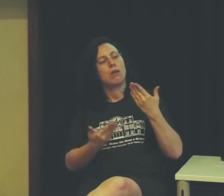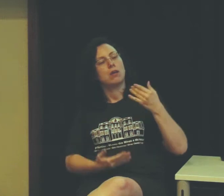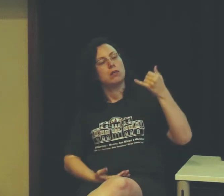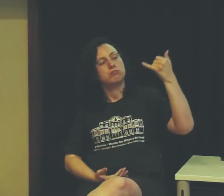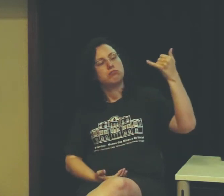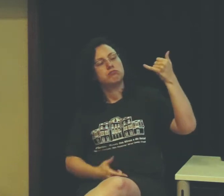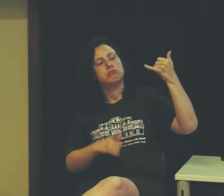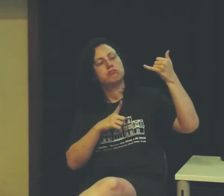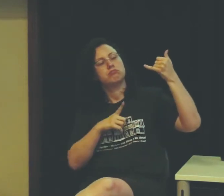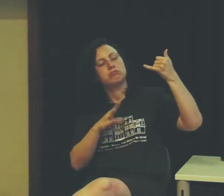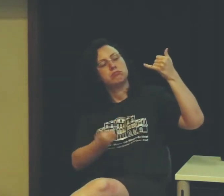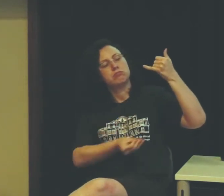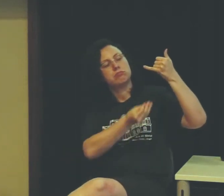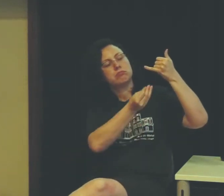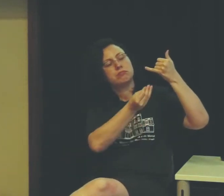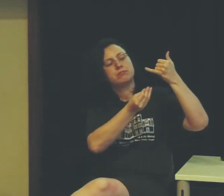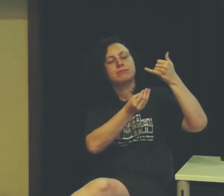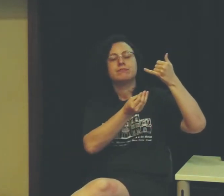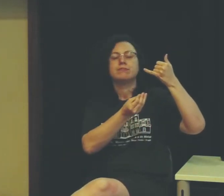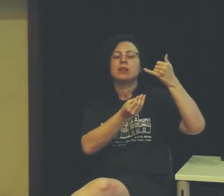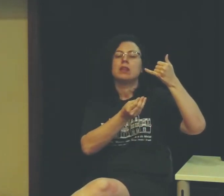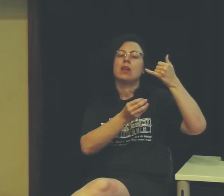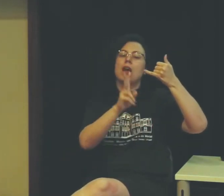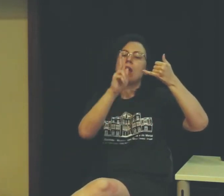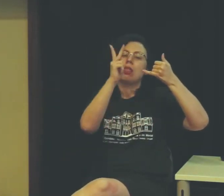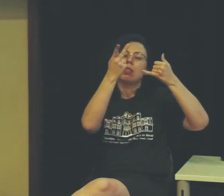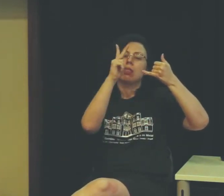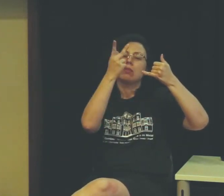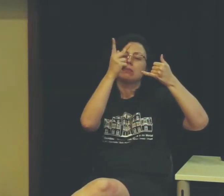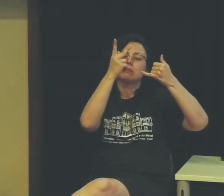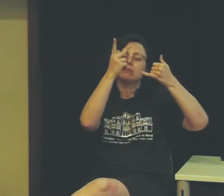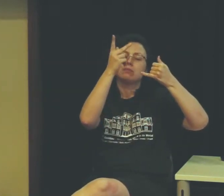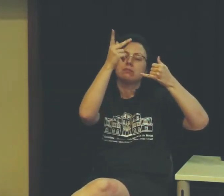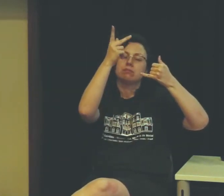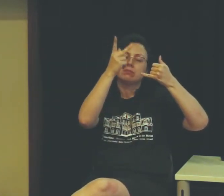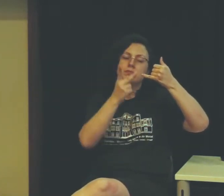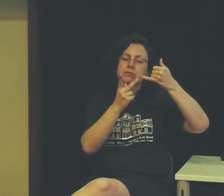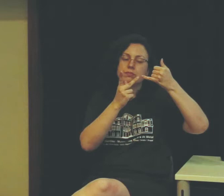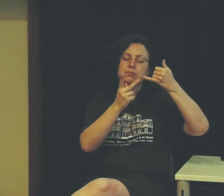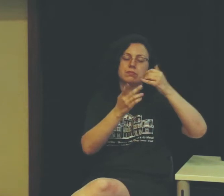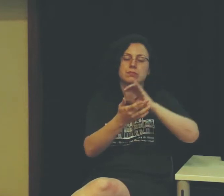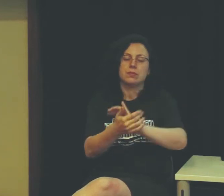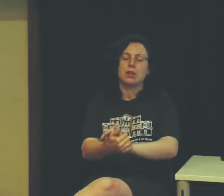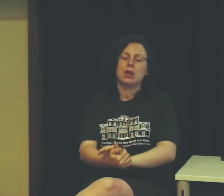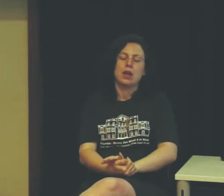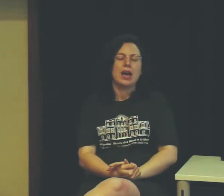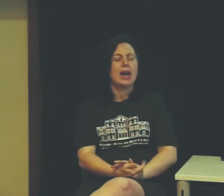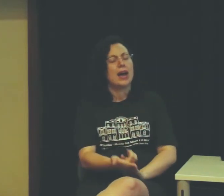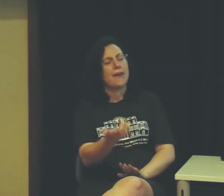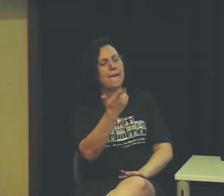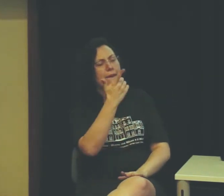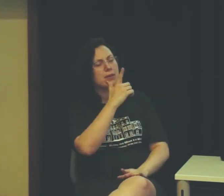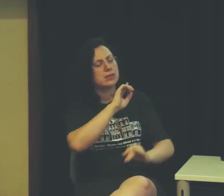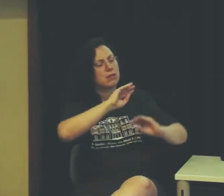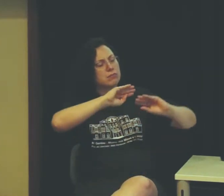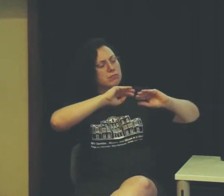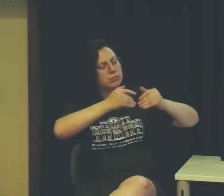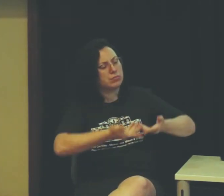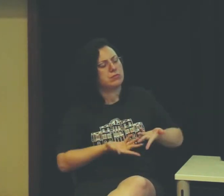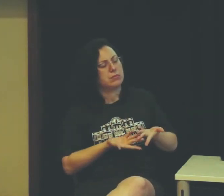ter uma outra interação do hidrogênio, aquele que estava lá em cima, com o grupo sulfóxido. E aí eu consigo dar uma volta